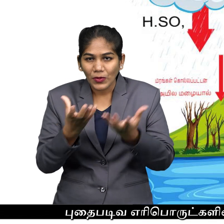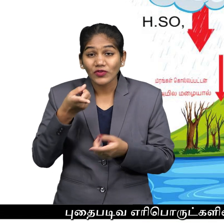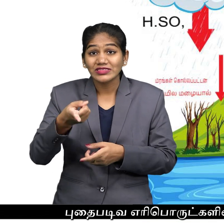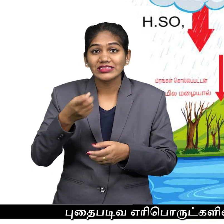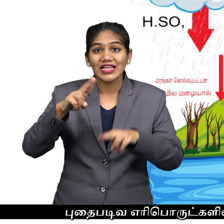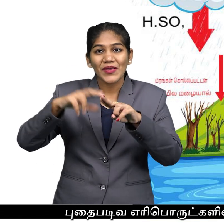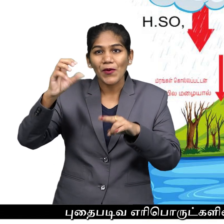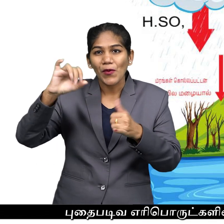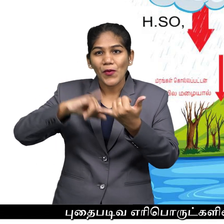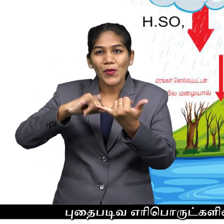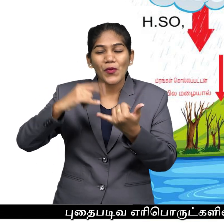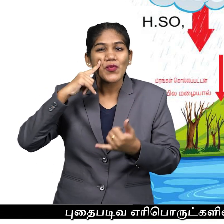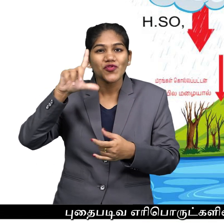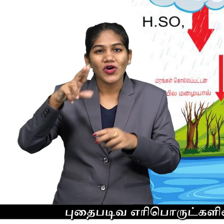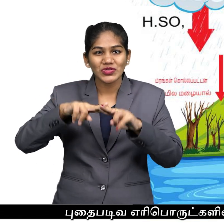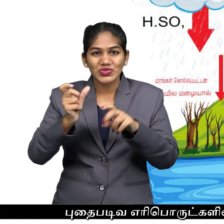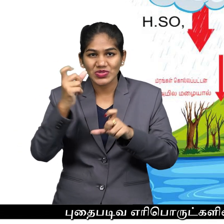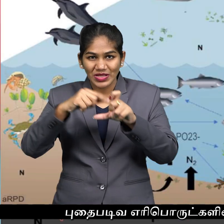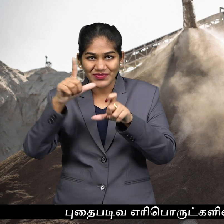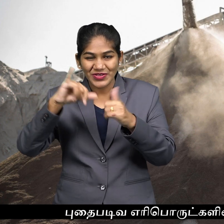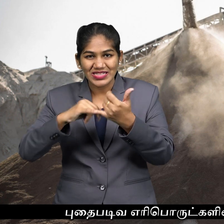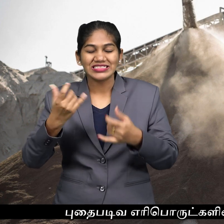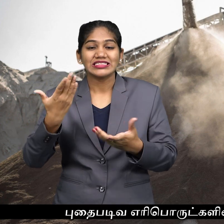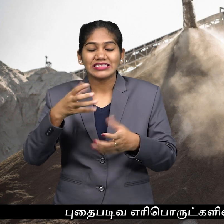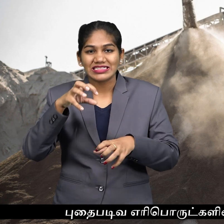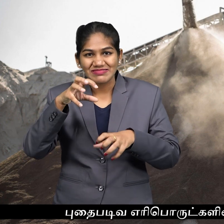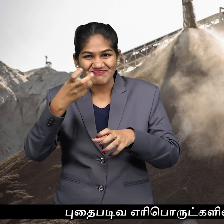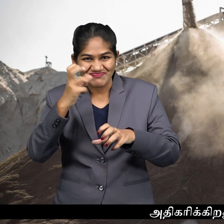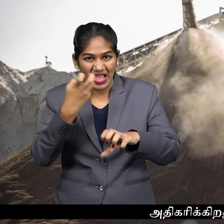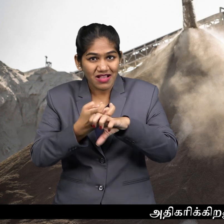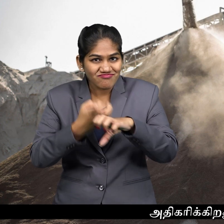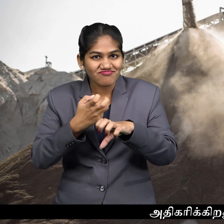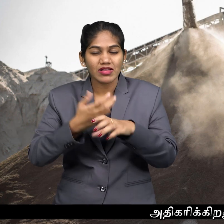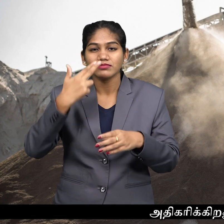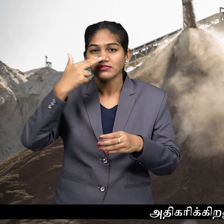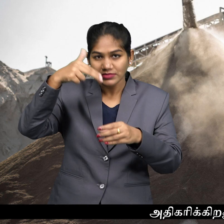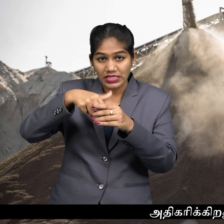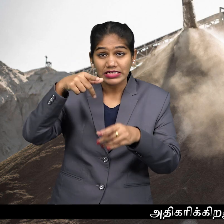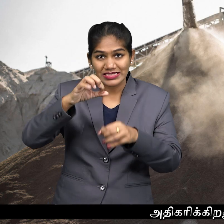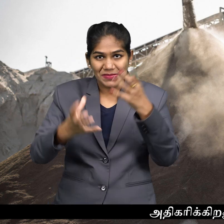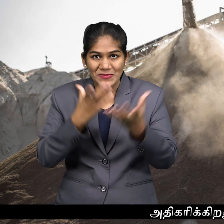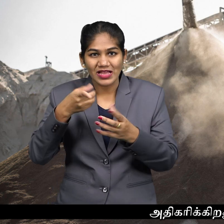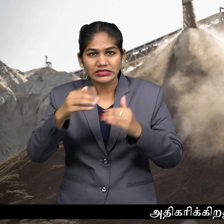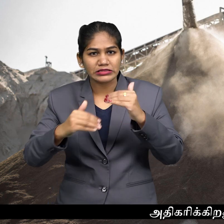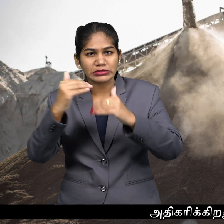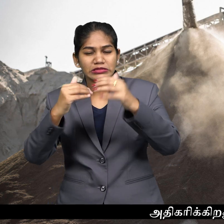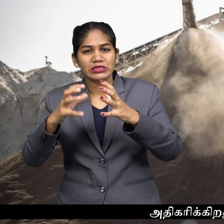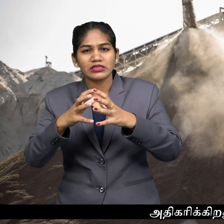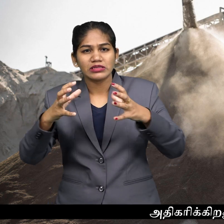புதைப்படிவ எரிபொருட்களின் எரிப்பு இடைநிறுத்தப்பட்ட அளவை அதிகரித்து காற்றில் உள்ள